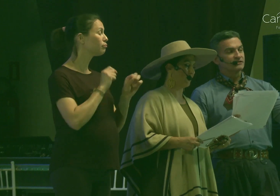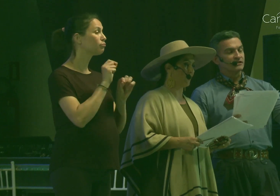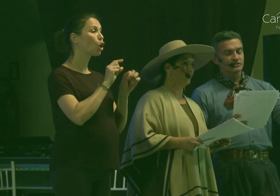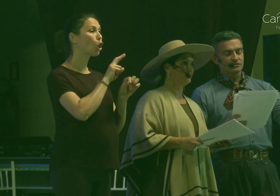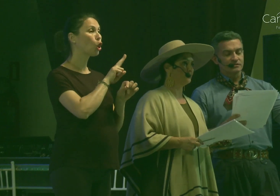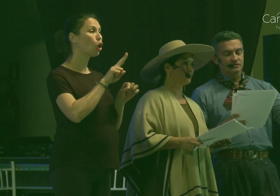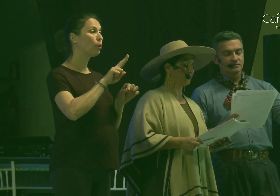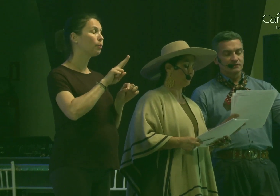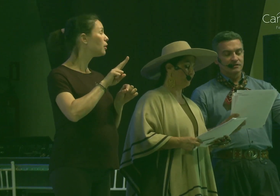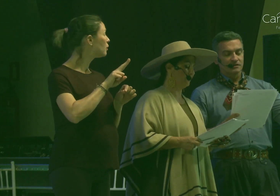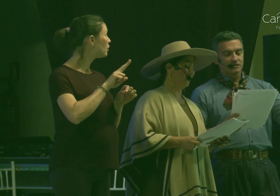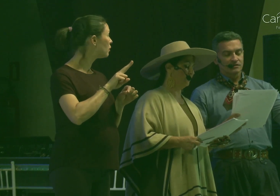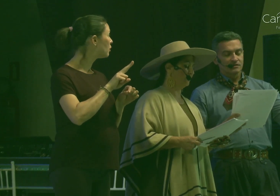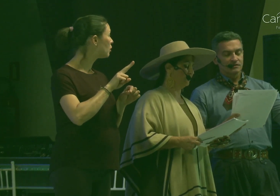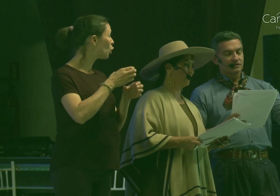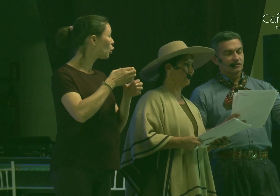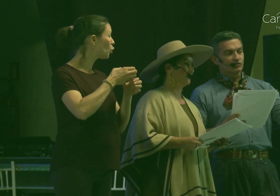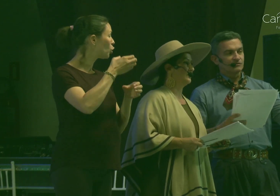aí, gente.